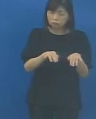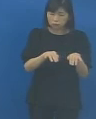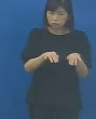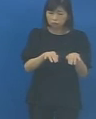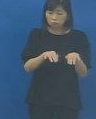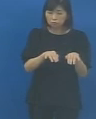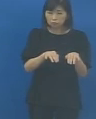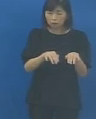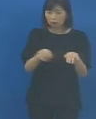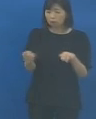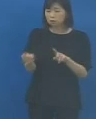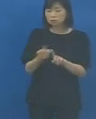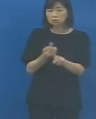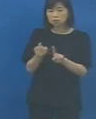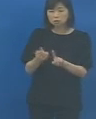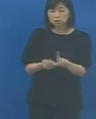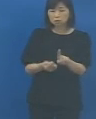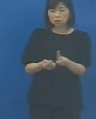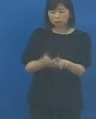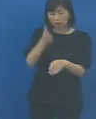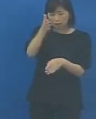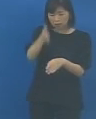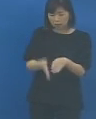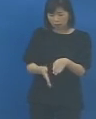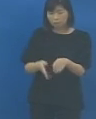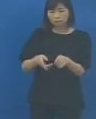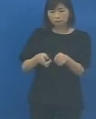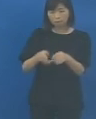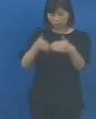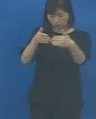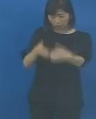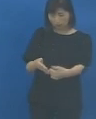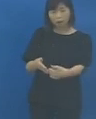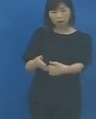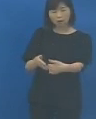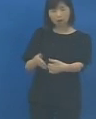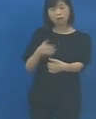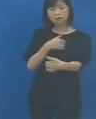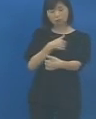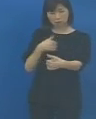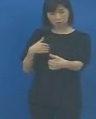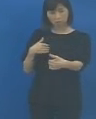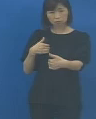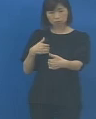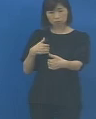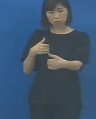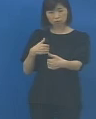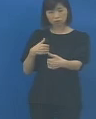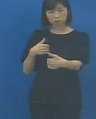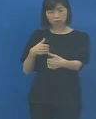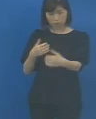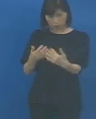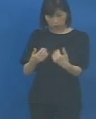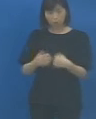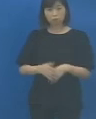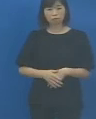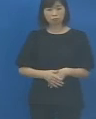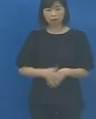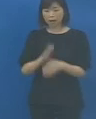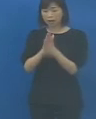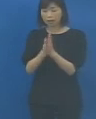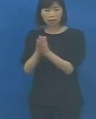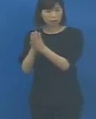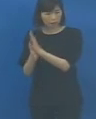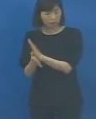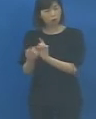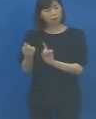往来は遮断することが、一つの定石であります。でそういう観点からしますと、やはり県境をまたい